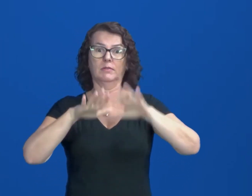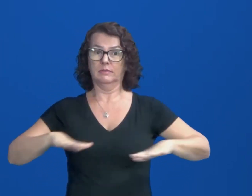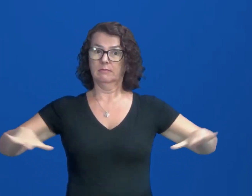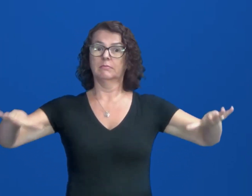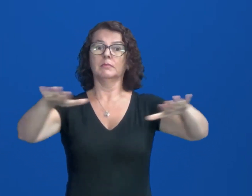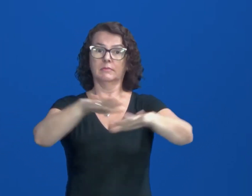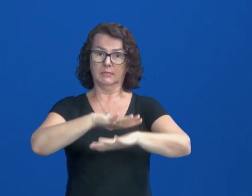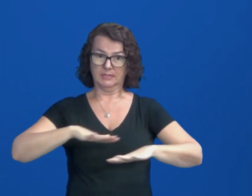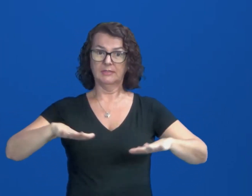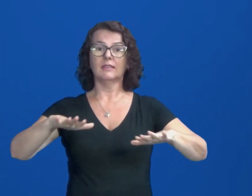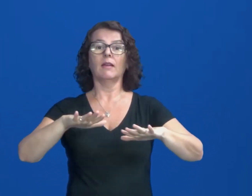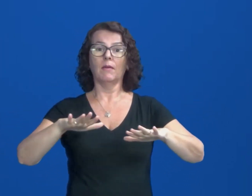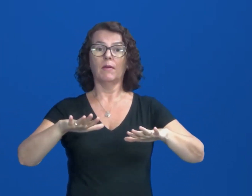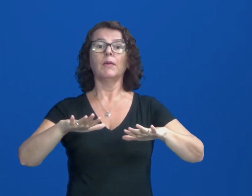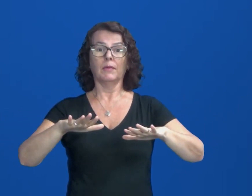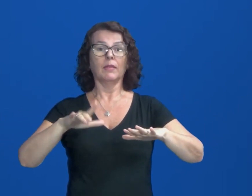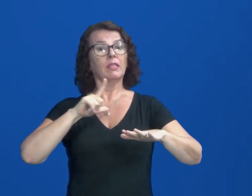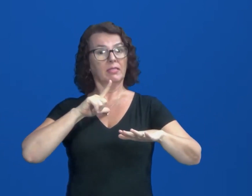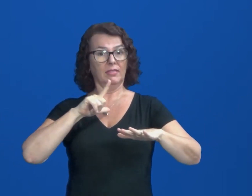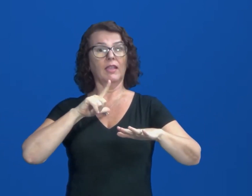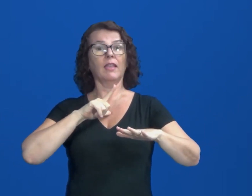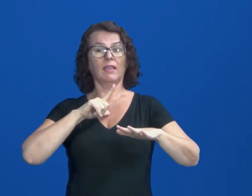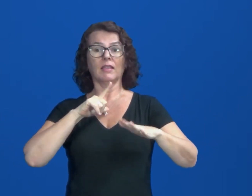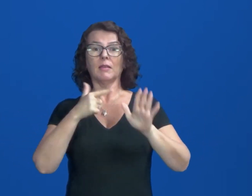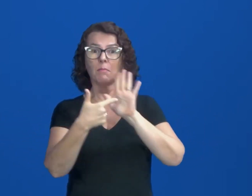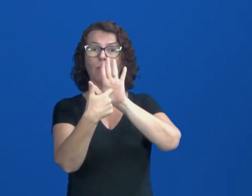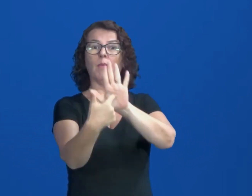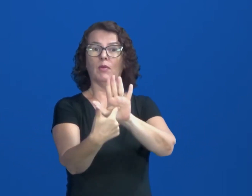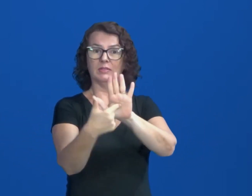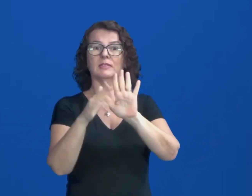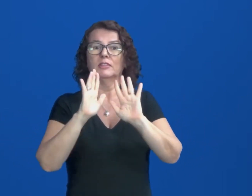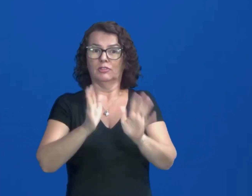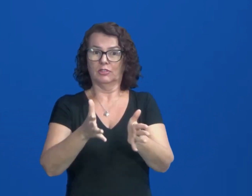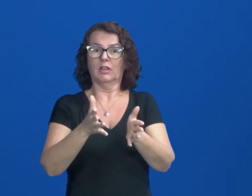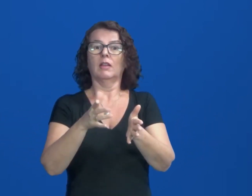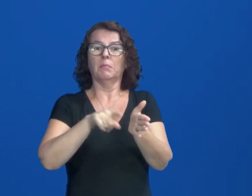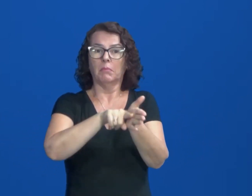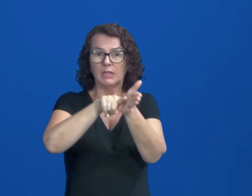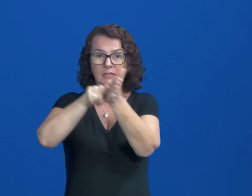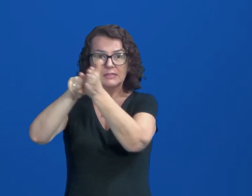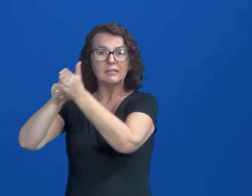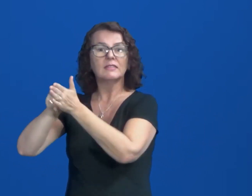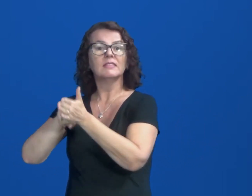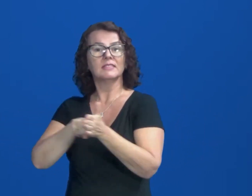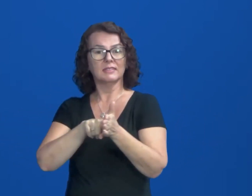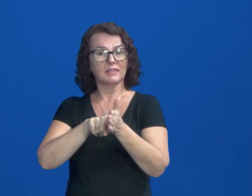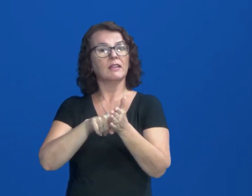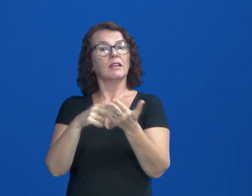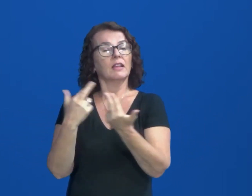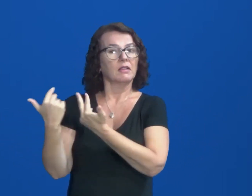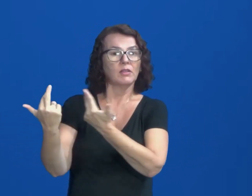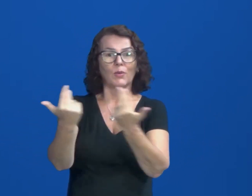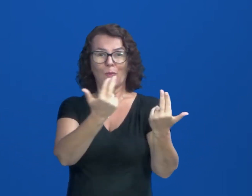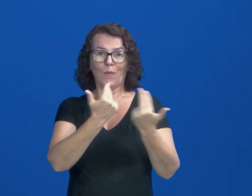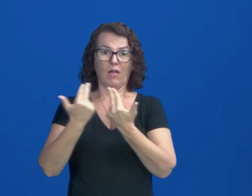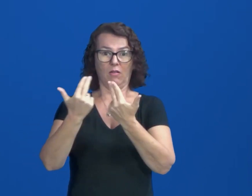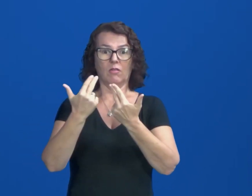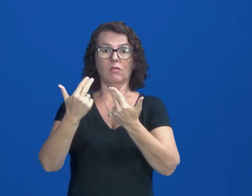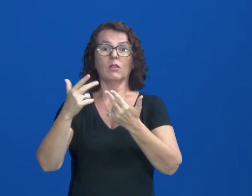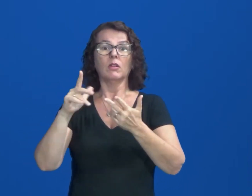também temos os aspectos visuais espaciais. Mostramos já inúmeras pesquisas, tanto